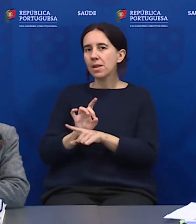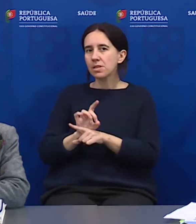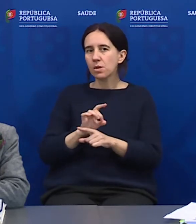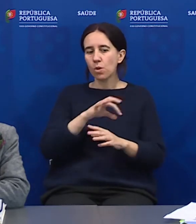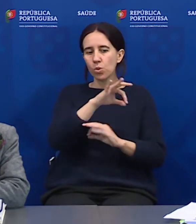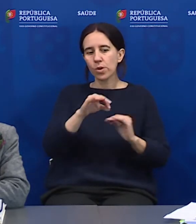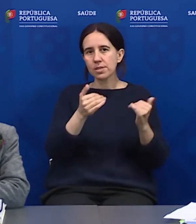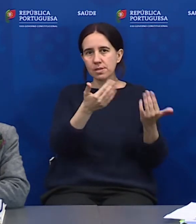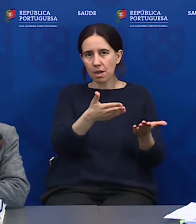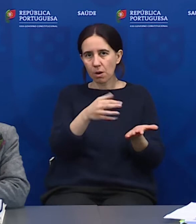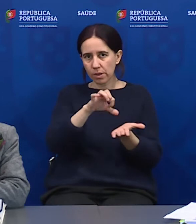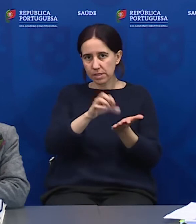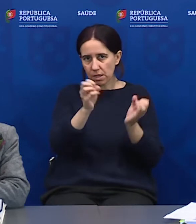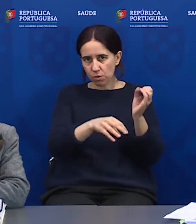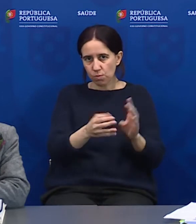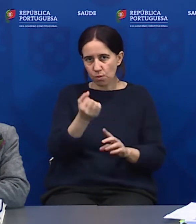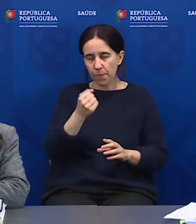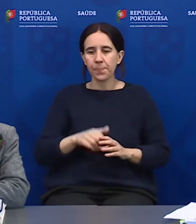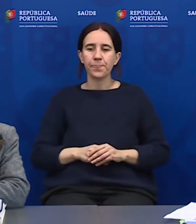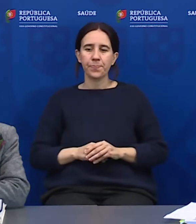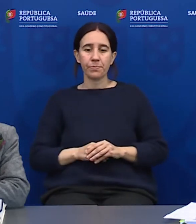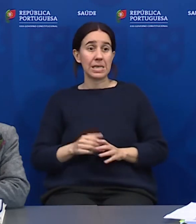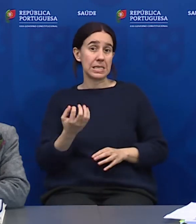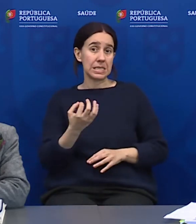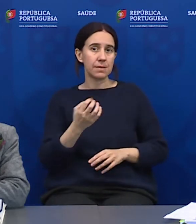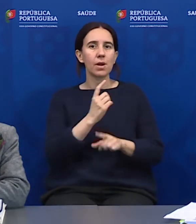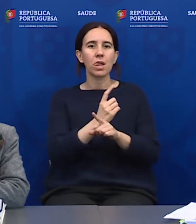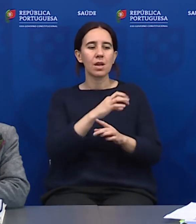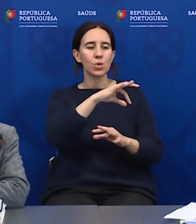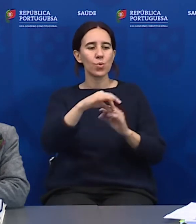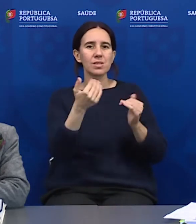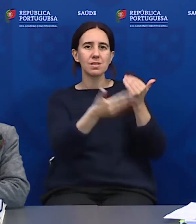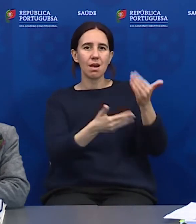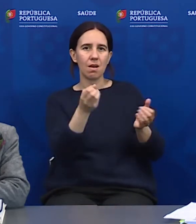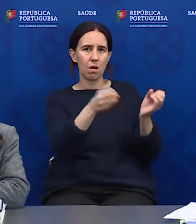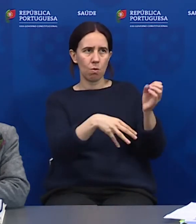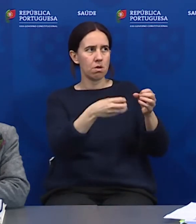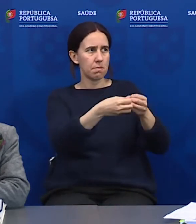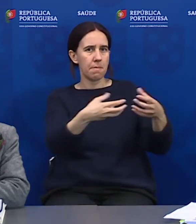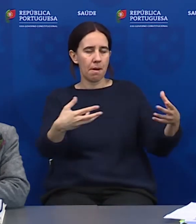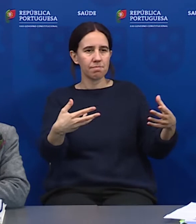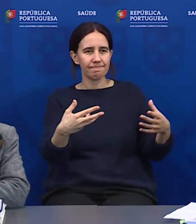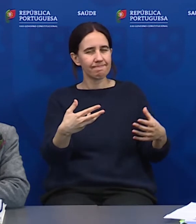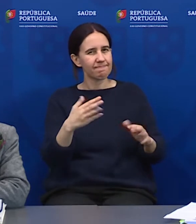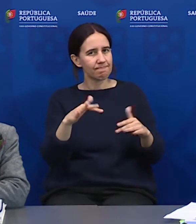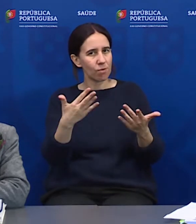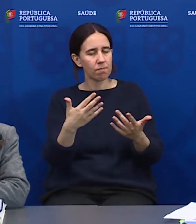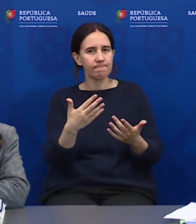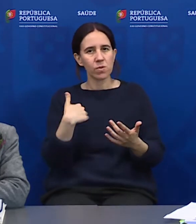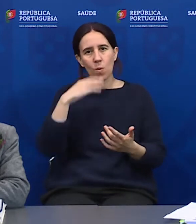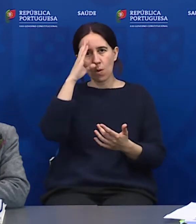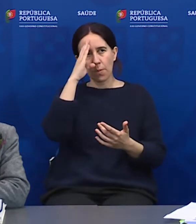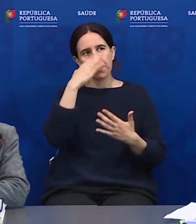doações, se estão a conseguir centralizar? Sim, relativamente às doações, têm sido muitas e permita-me que comece